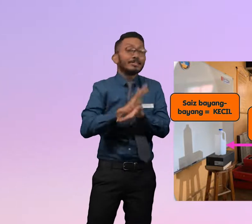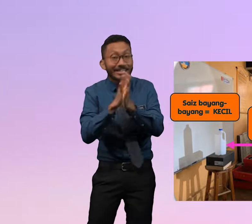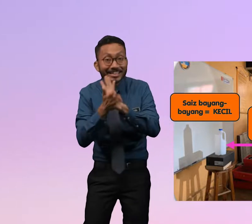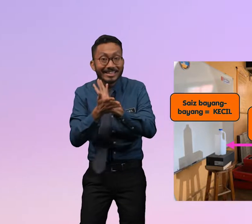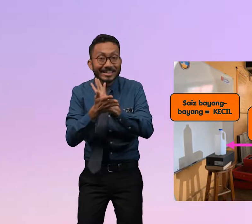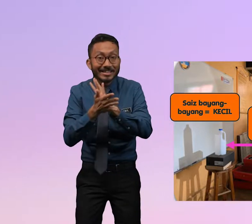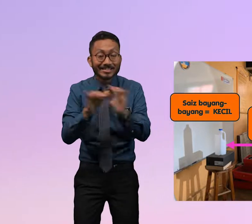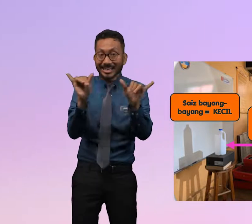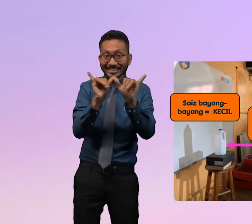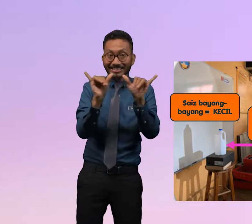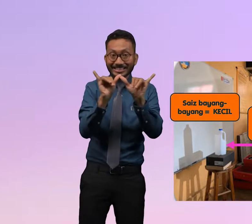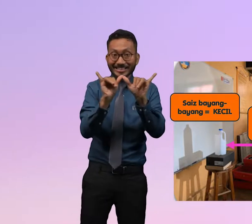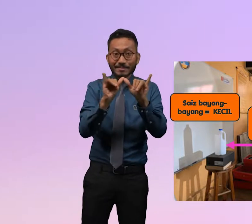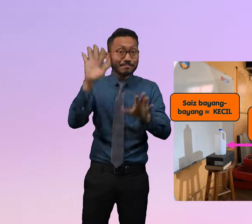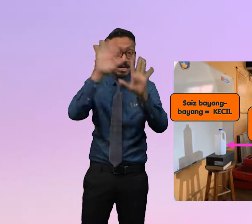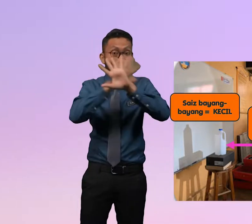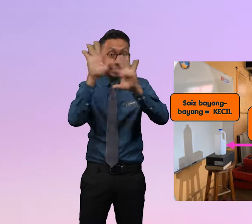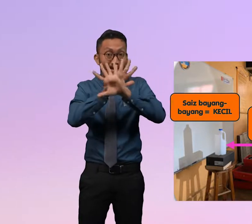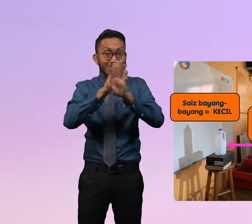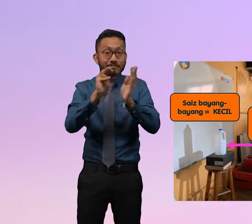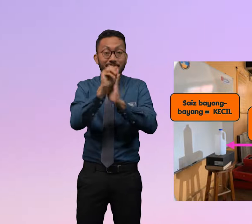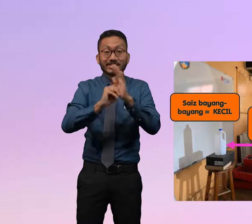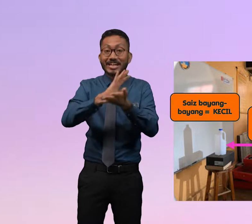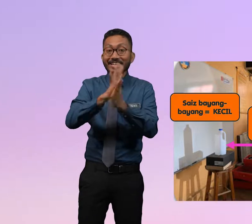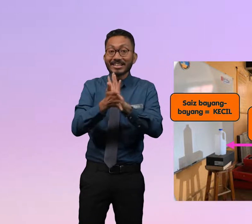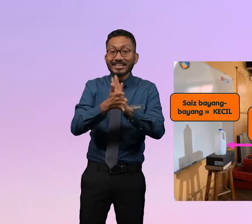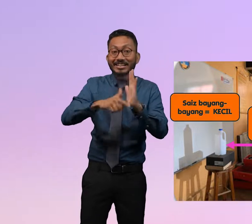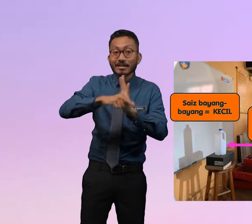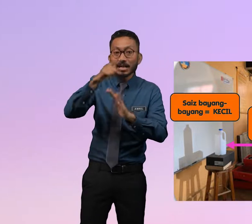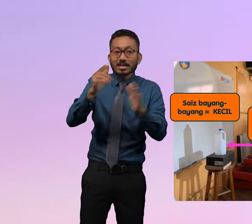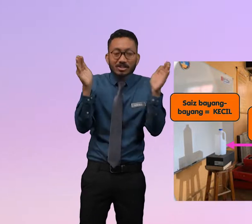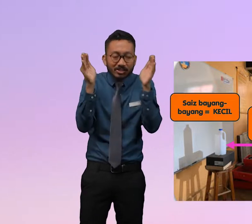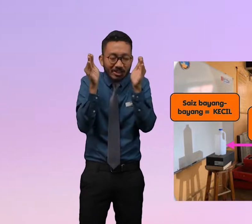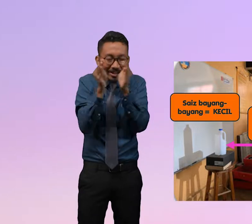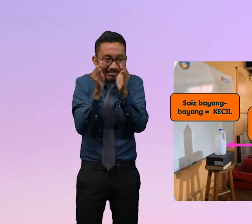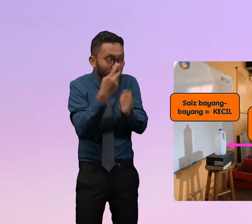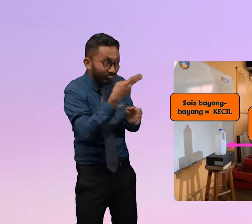Jadi, cahaya bayar-bayar menjadi lebih kecil.